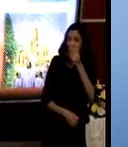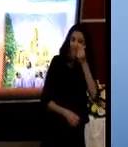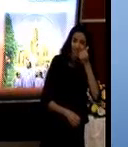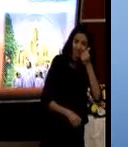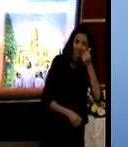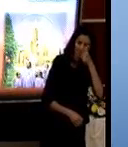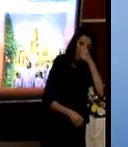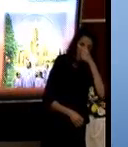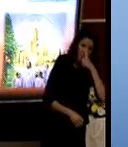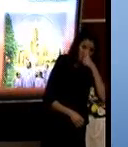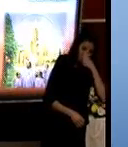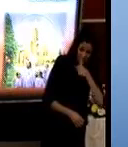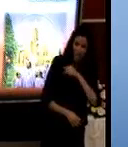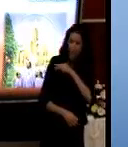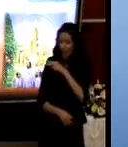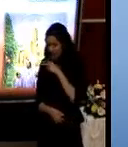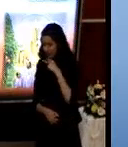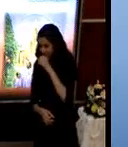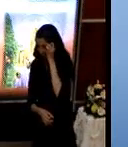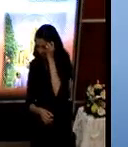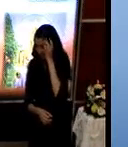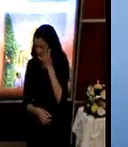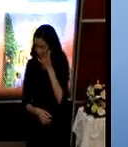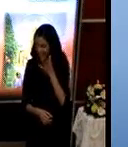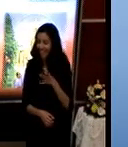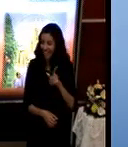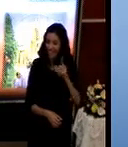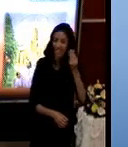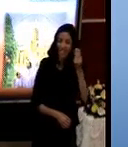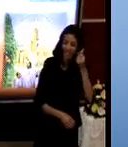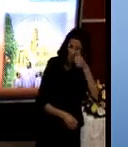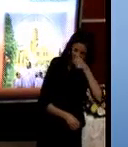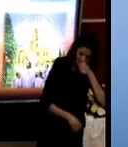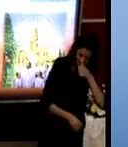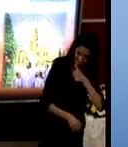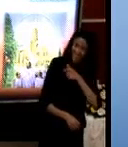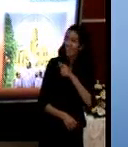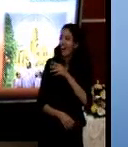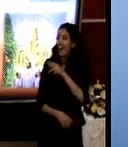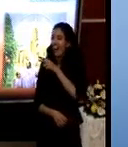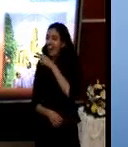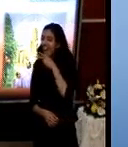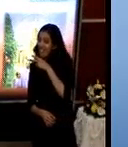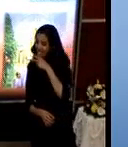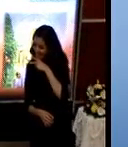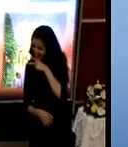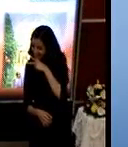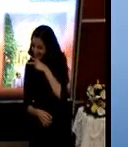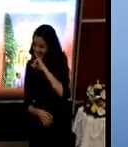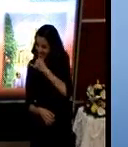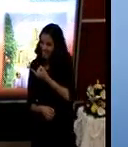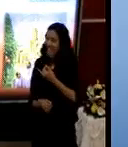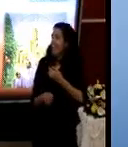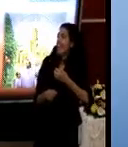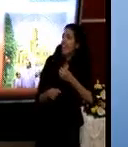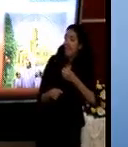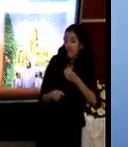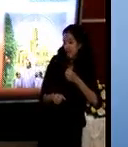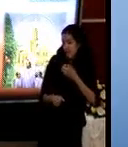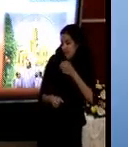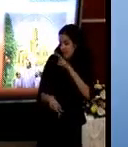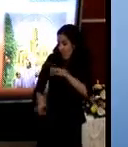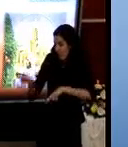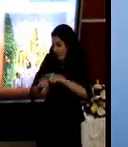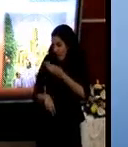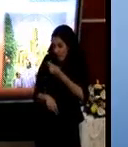dar doble porción de alimento. El relato dice que todo lo que se juntaba del miércoles para el jueves, ¿qué